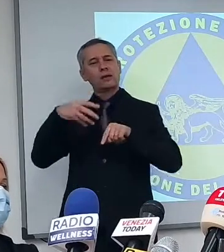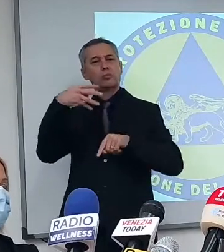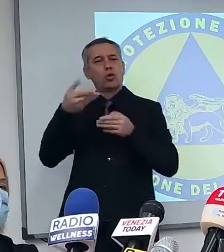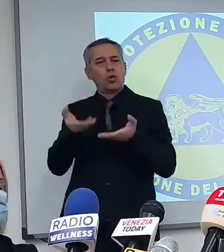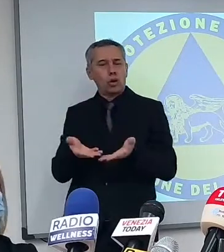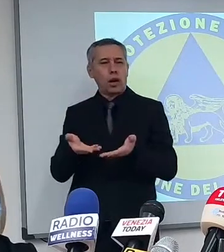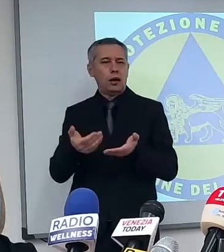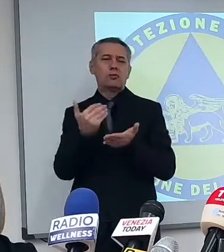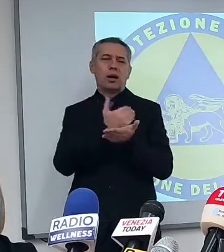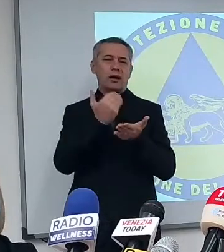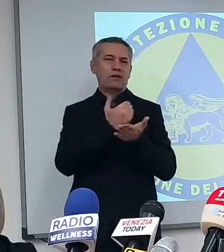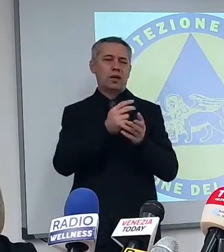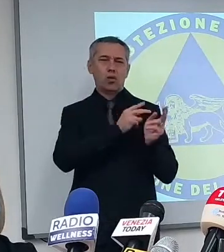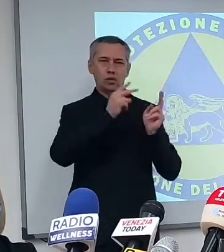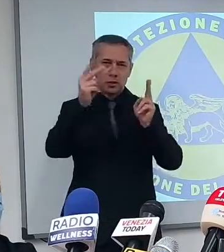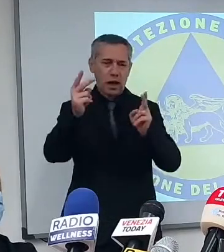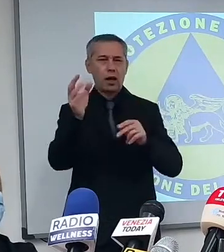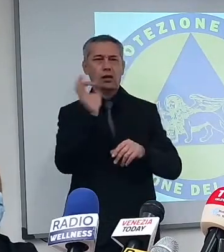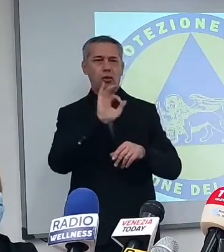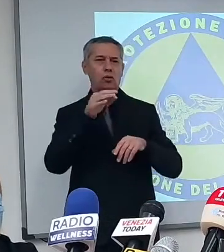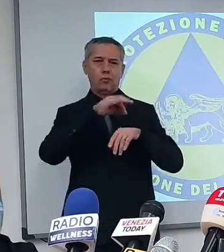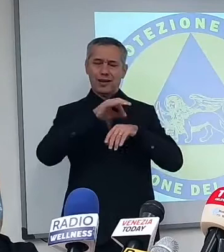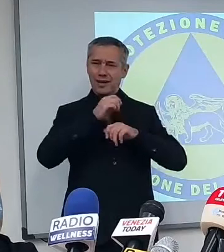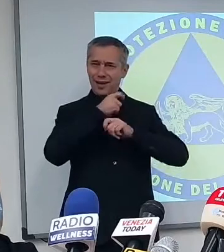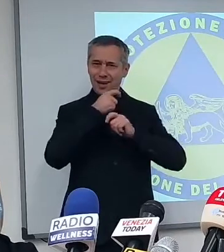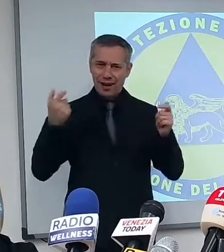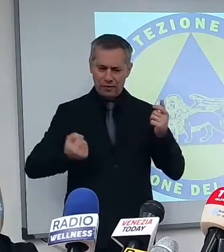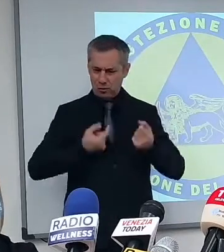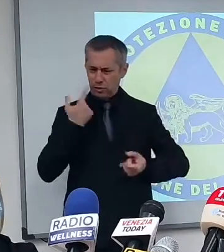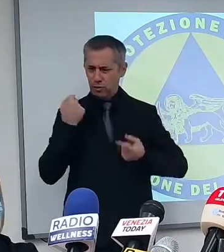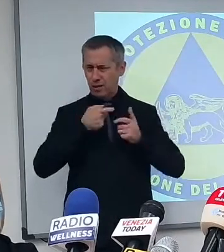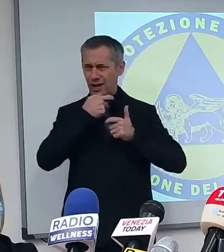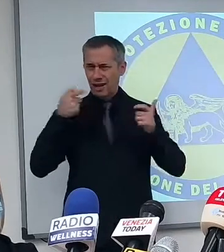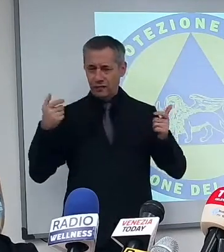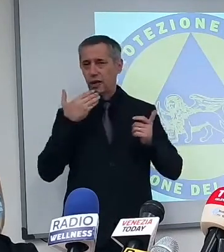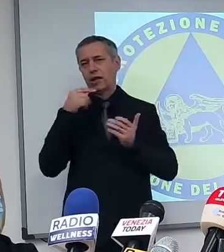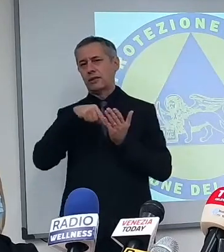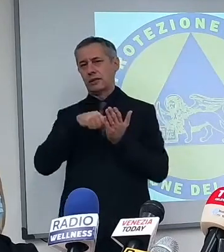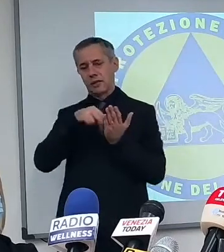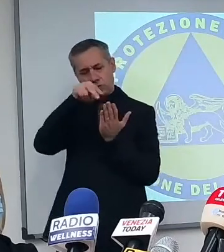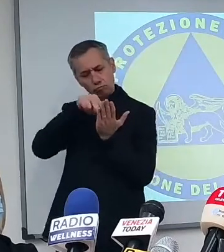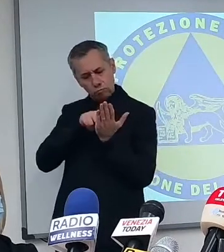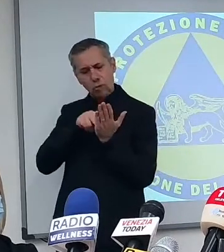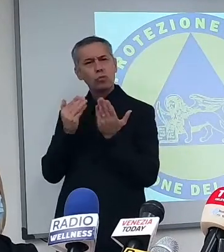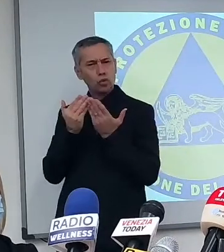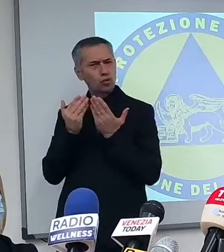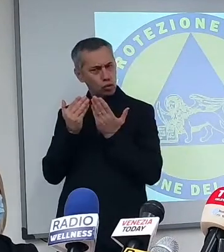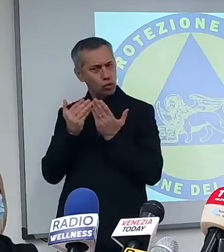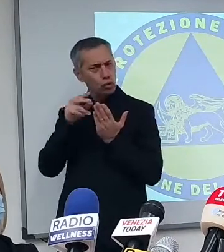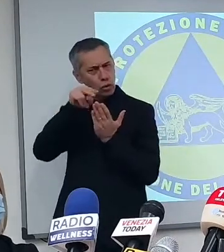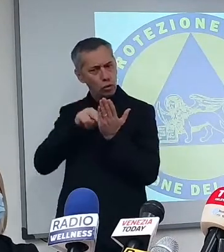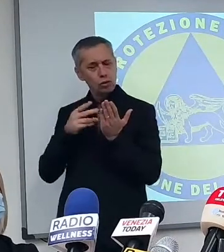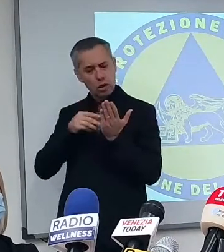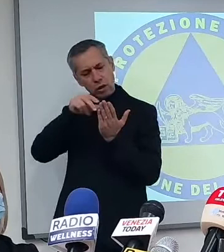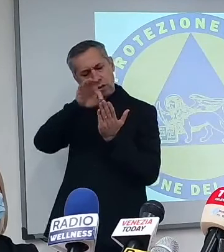l'evoluzione delle infezioni e malattia grave in tutti i pazienti che abbiamo trattato. Qui in questo studio ne abbiamo analizzati